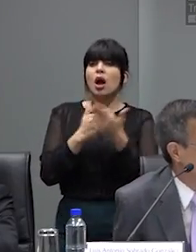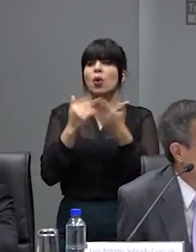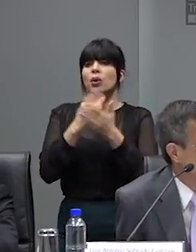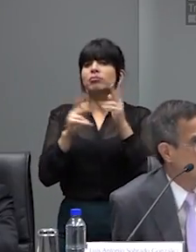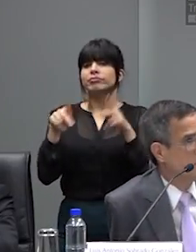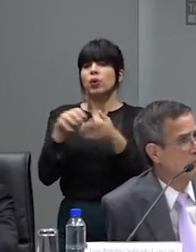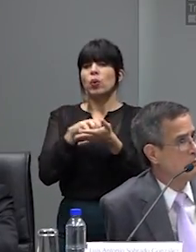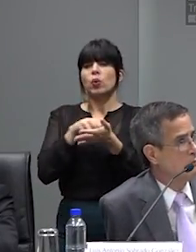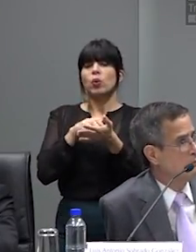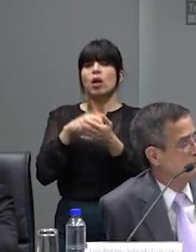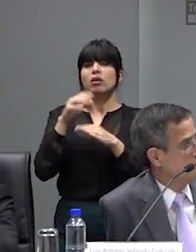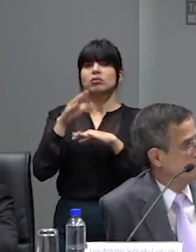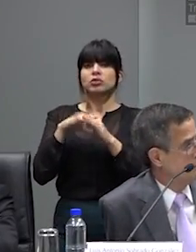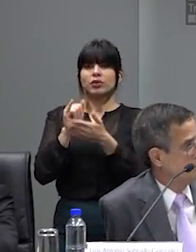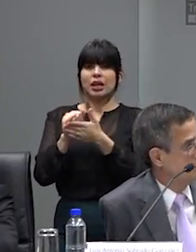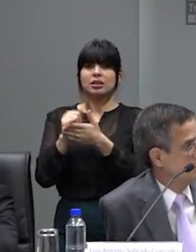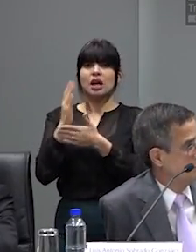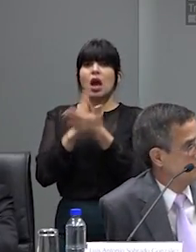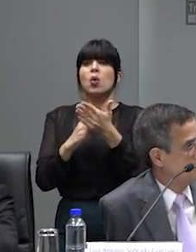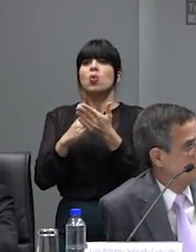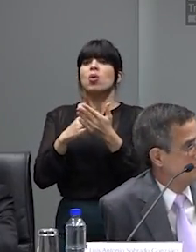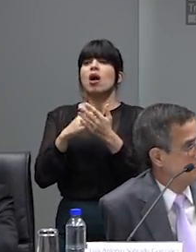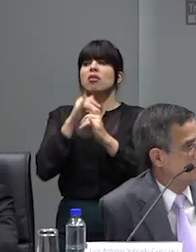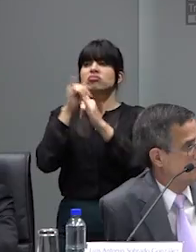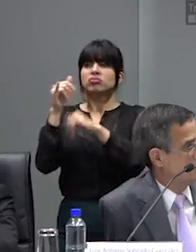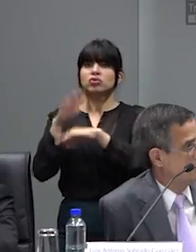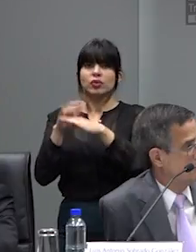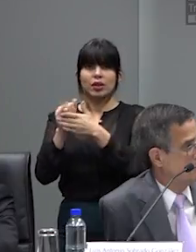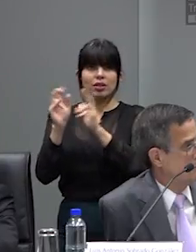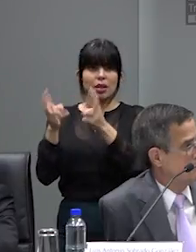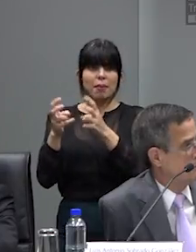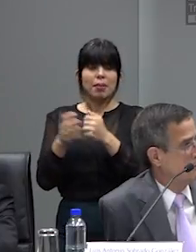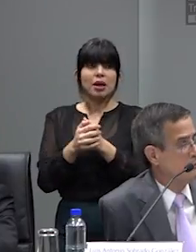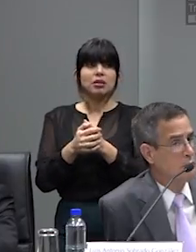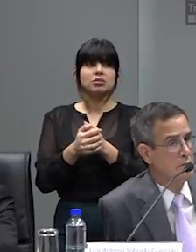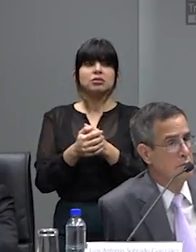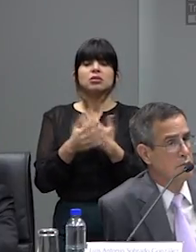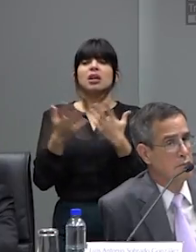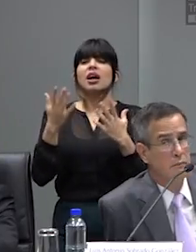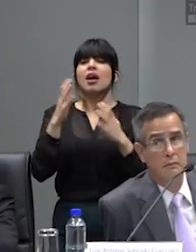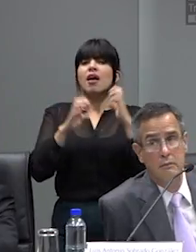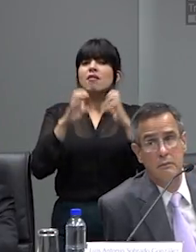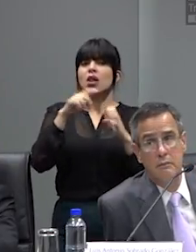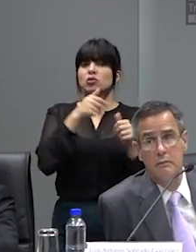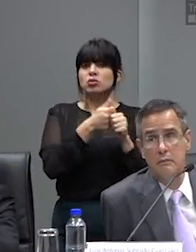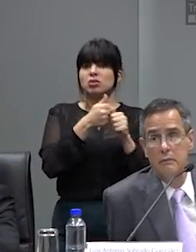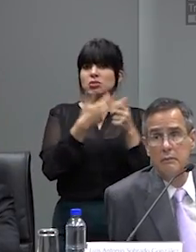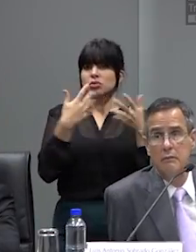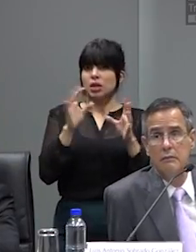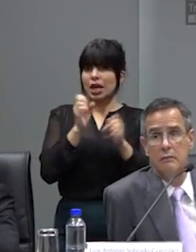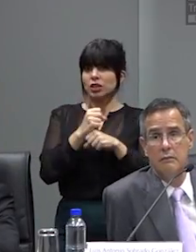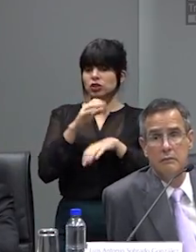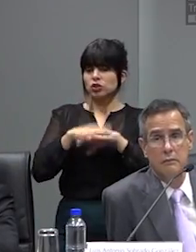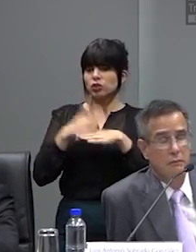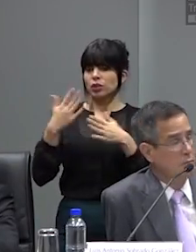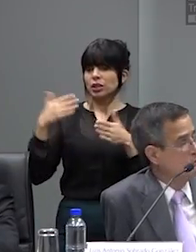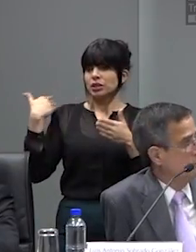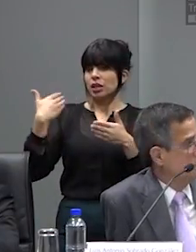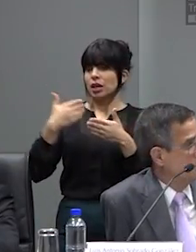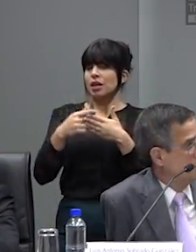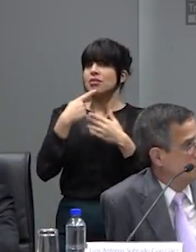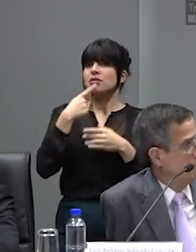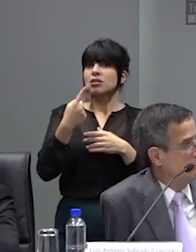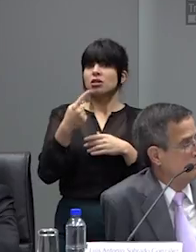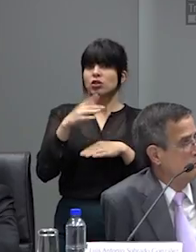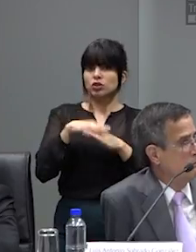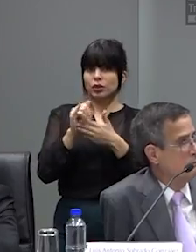cuestionamientos que se han hecho alrededor, algunas acusaciones al respecto. ¿Qué valoraciones ha hecho usted al respecto de lo que se ha venido diciendo